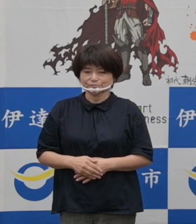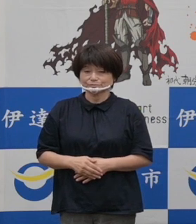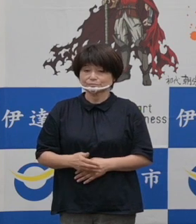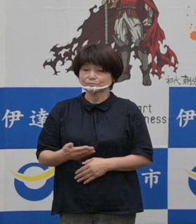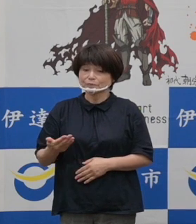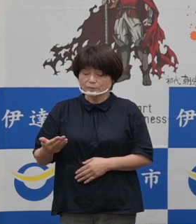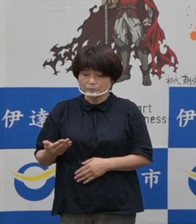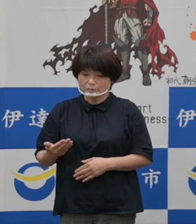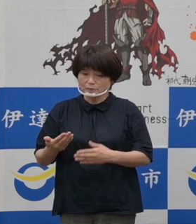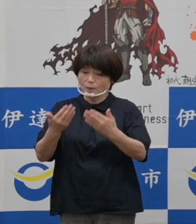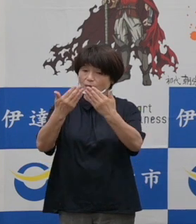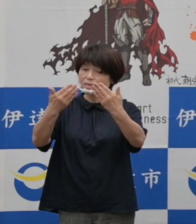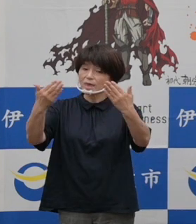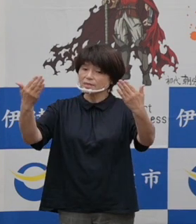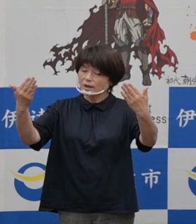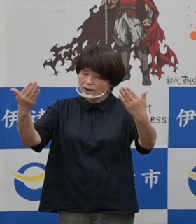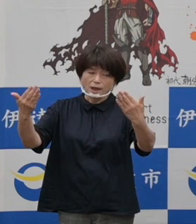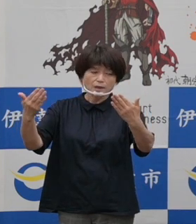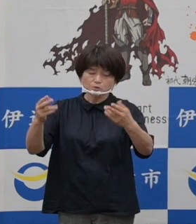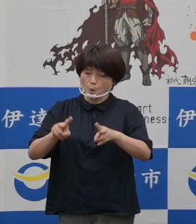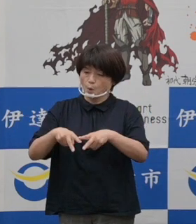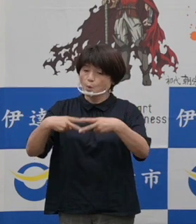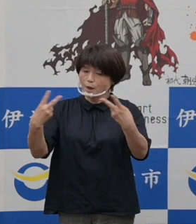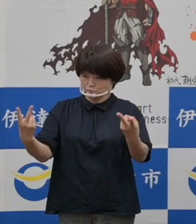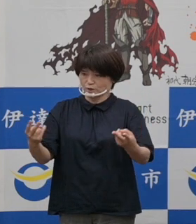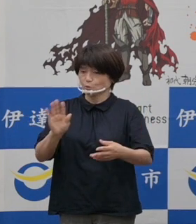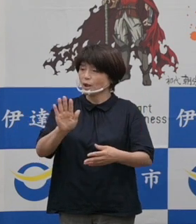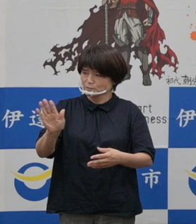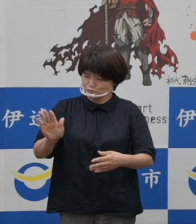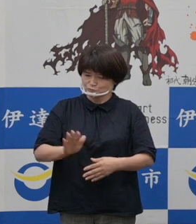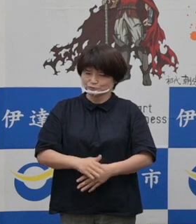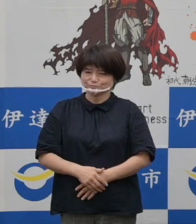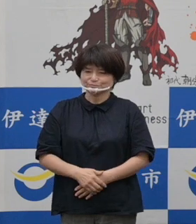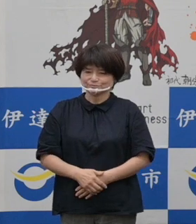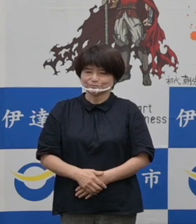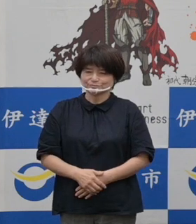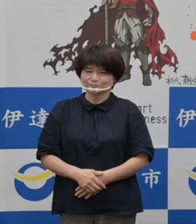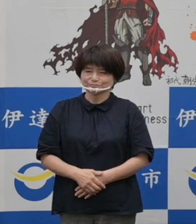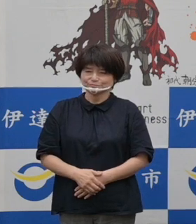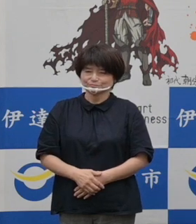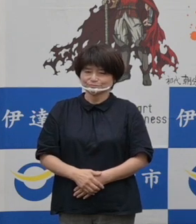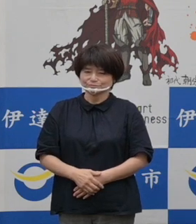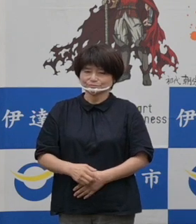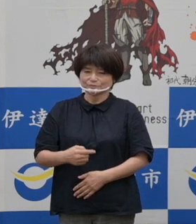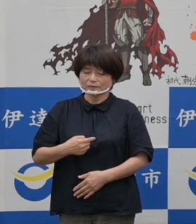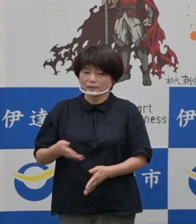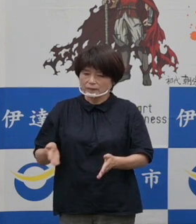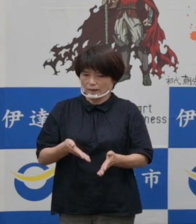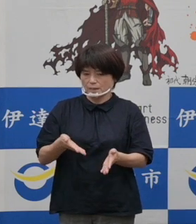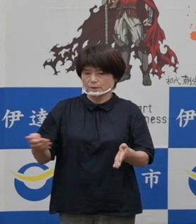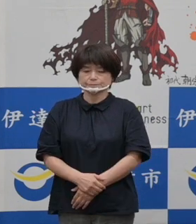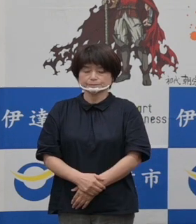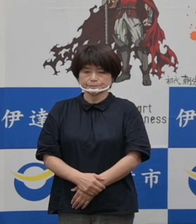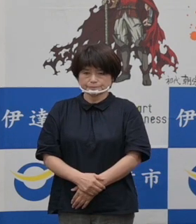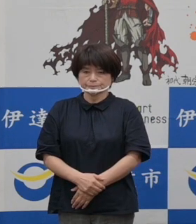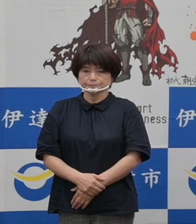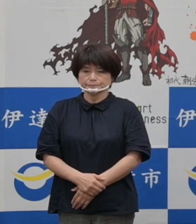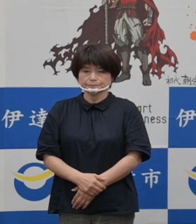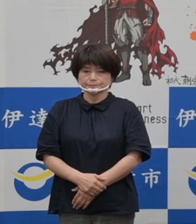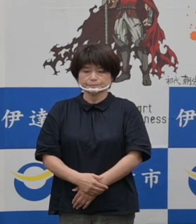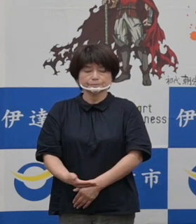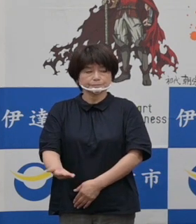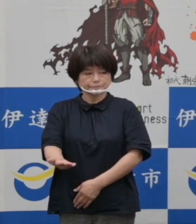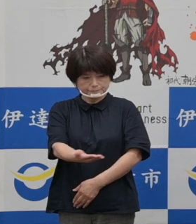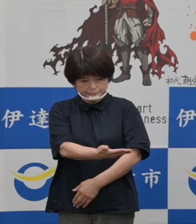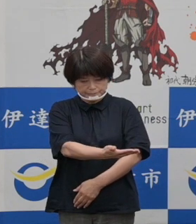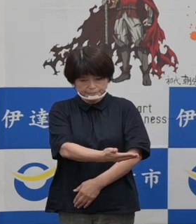展のパンフレットがございますので、後ほどご覧いただきたいと思います。私から以上でございます。 こちら民放の